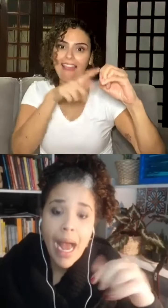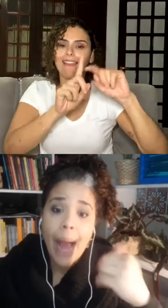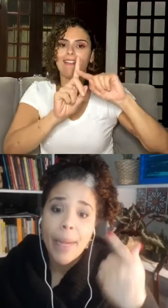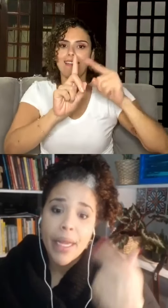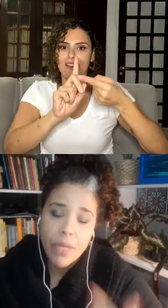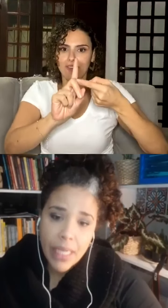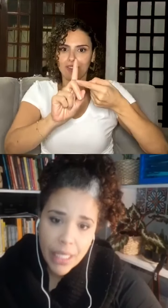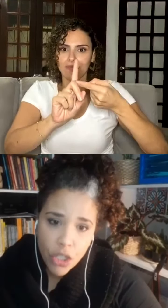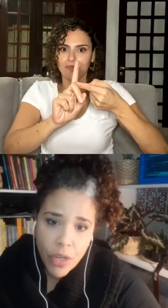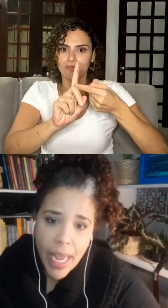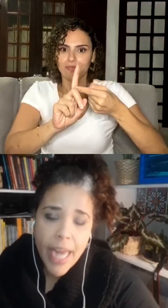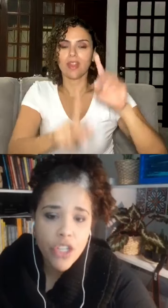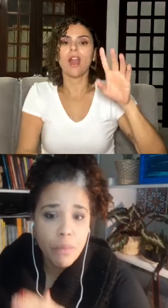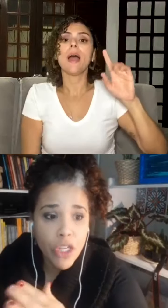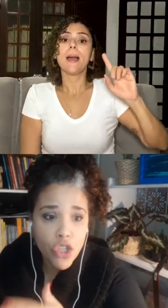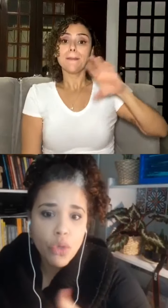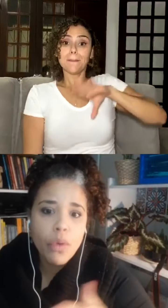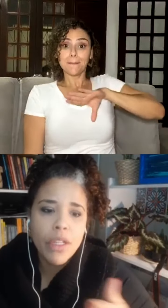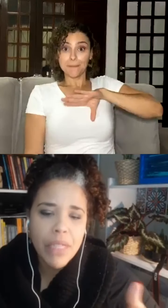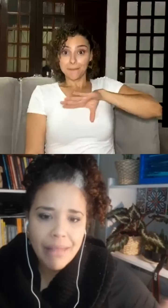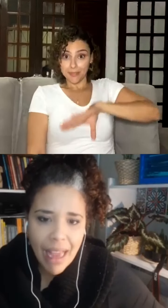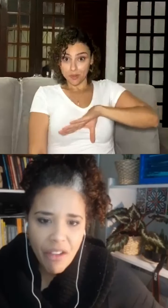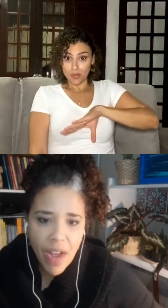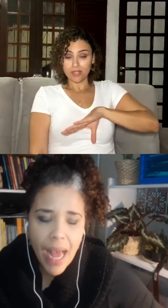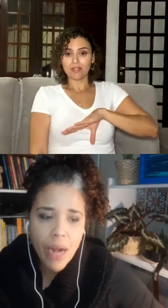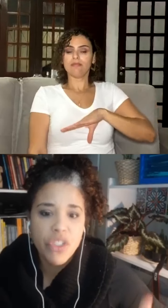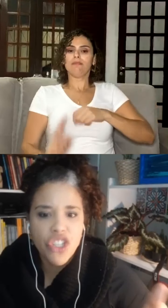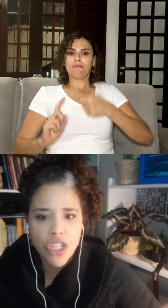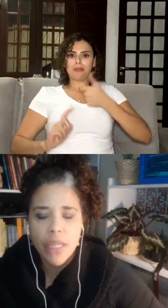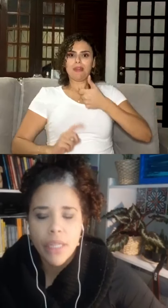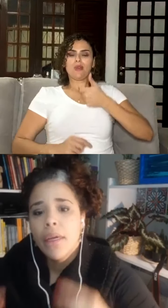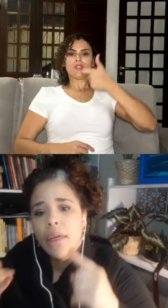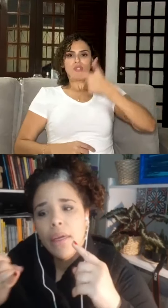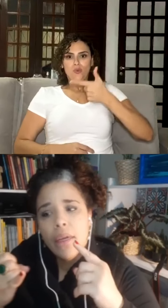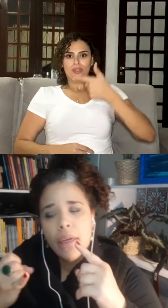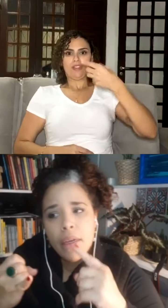A maioria das mulheres menstrua num intervalo de